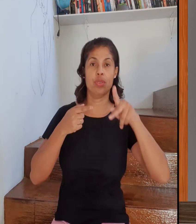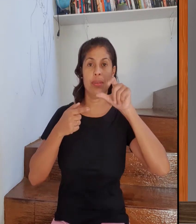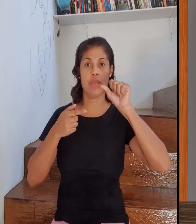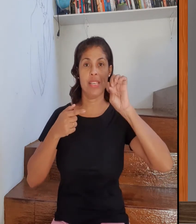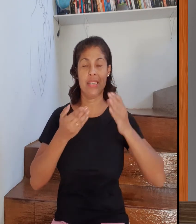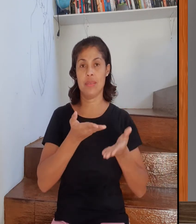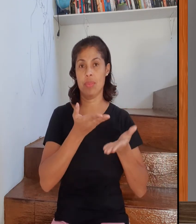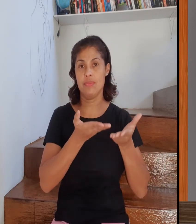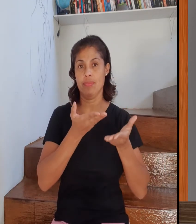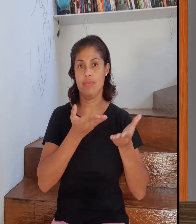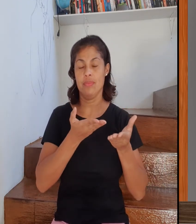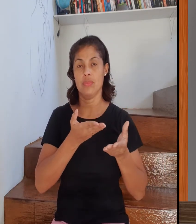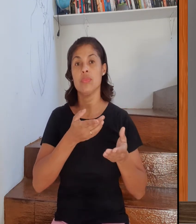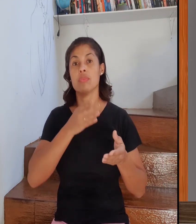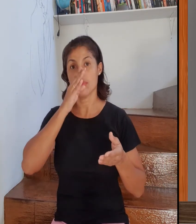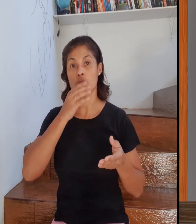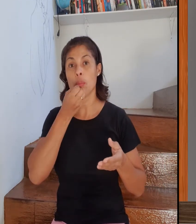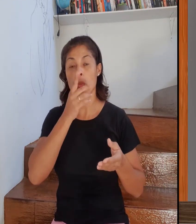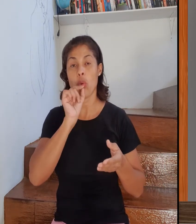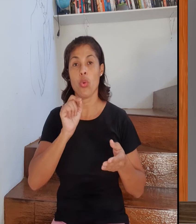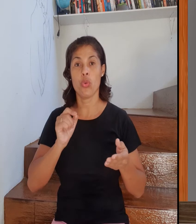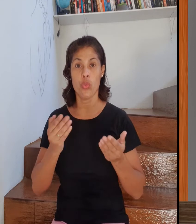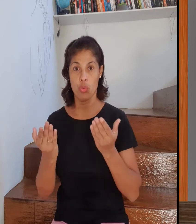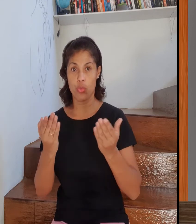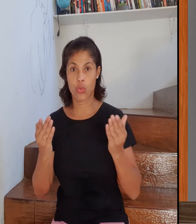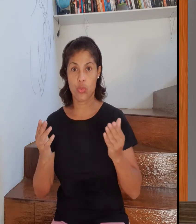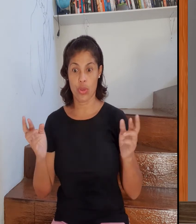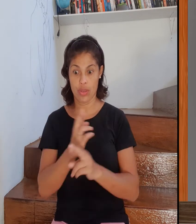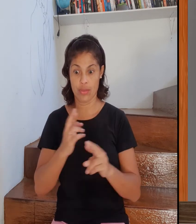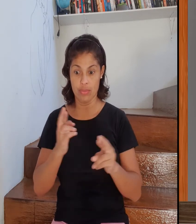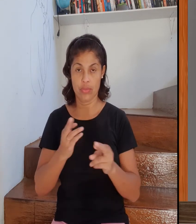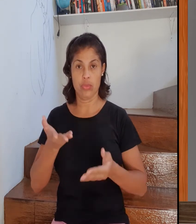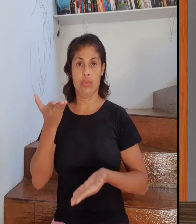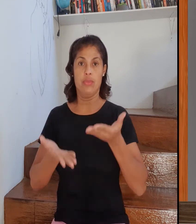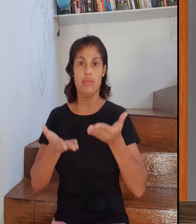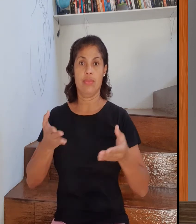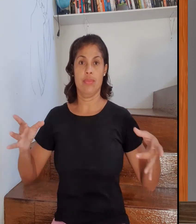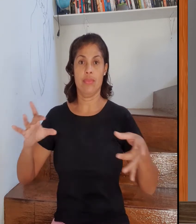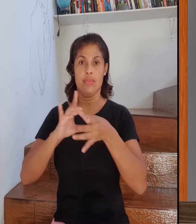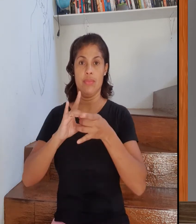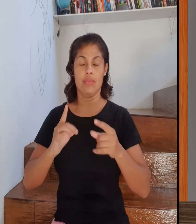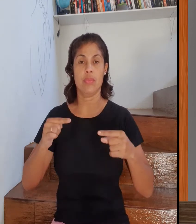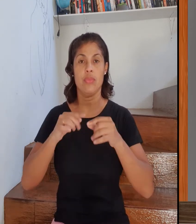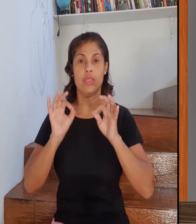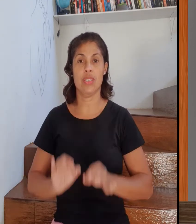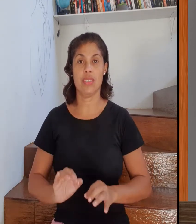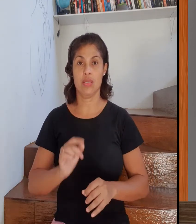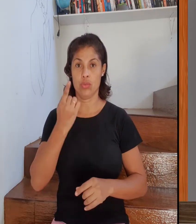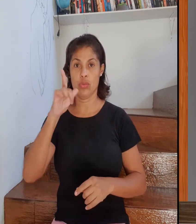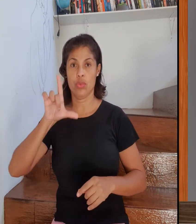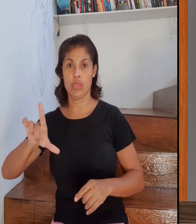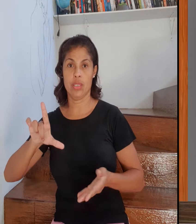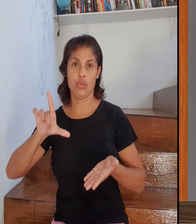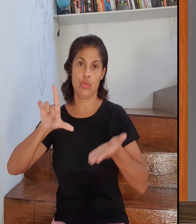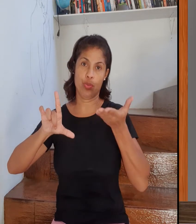plasmática. E o ideal é que o resultado seja expresso em relação ao peso corpóreo do paciente, e em litro por